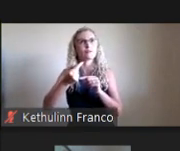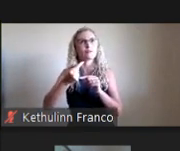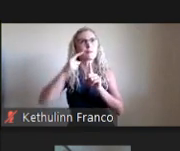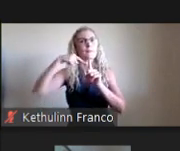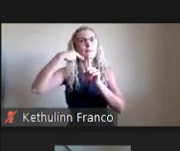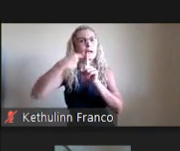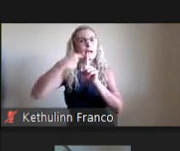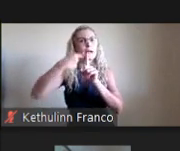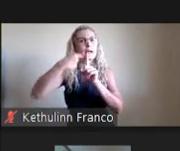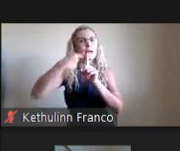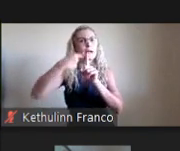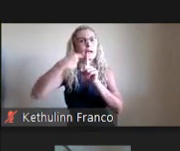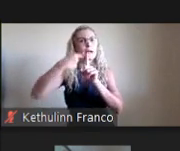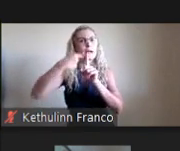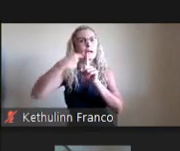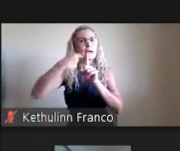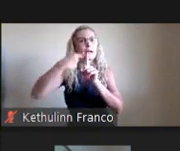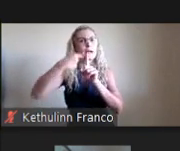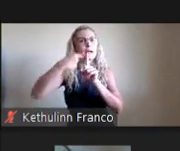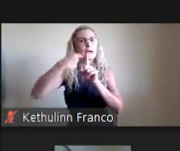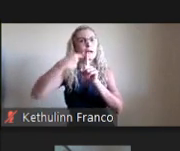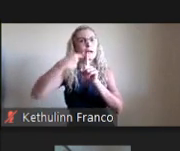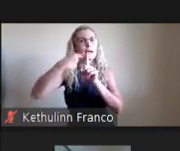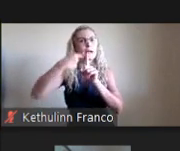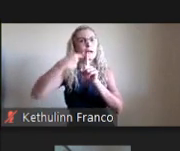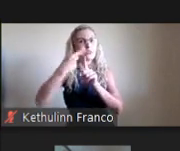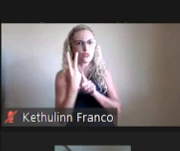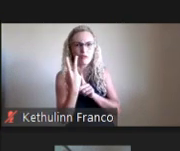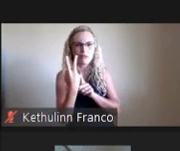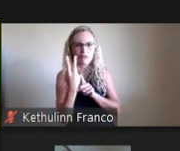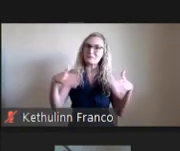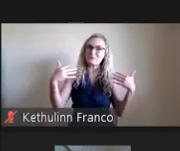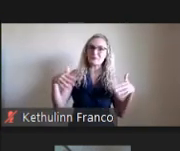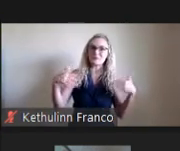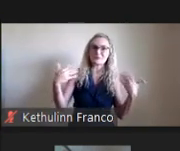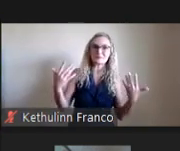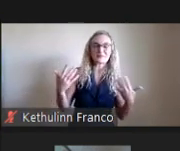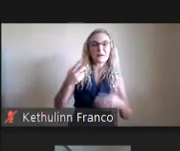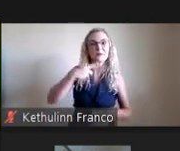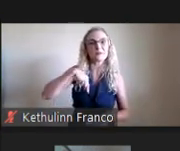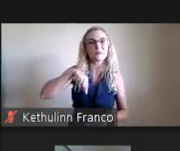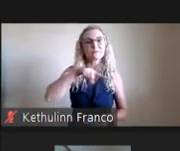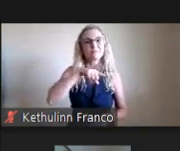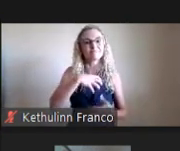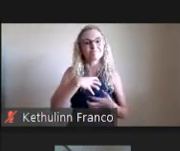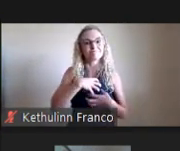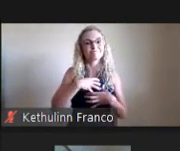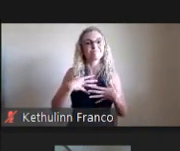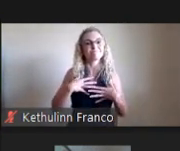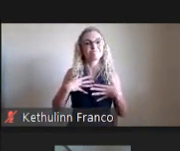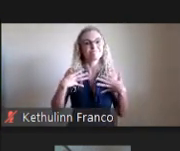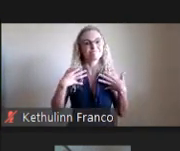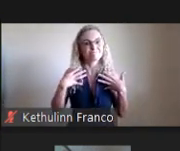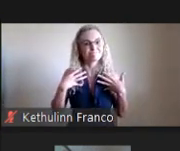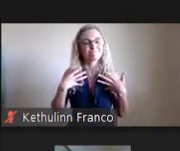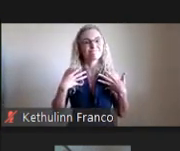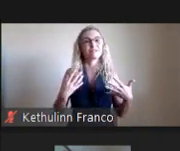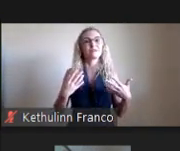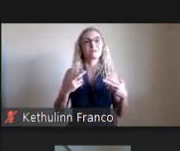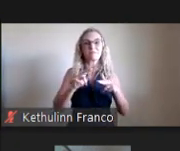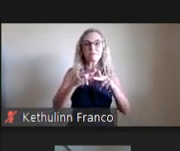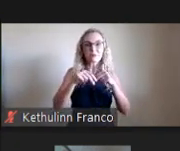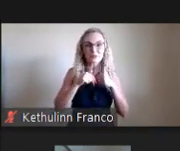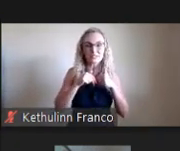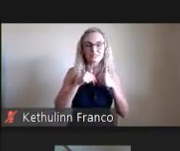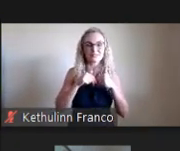por isso que eu sempre agradeço, né, à comunidade surda, pela gente estar aqui representando,